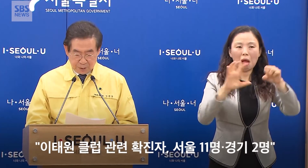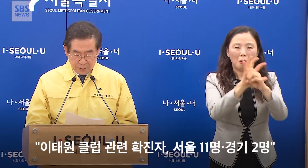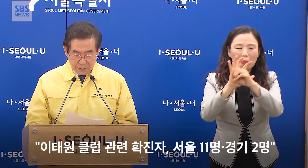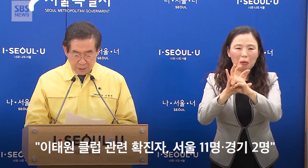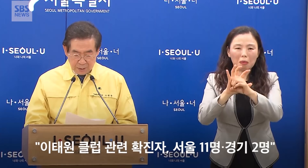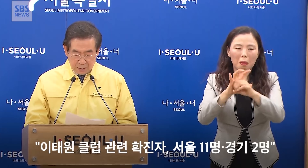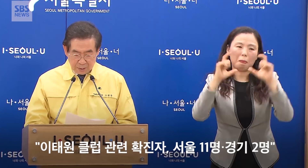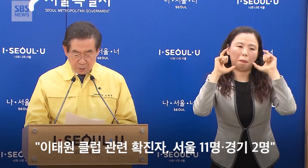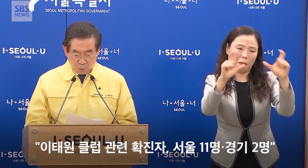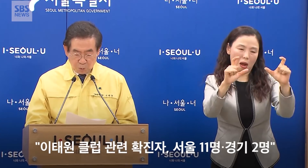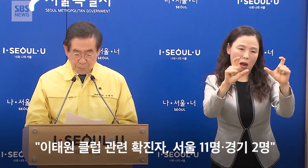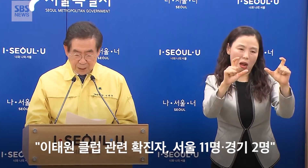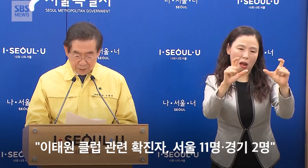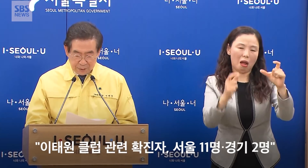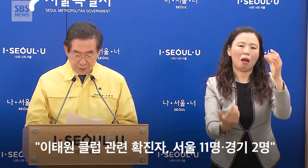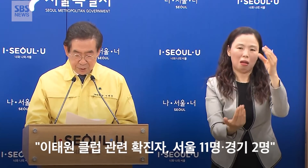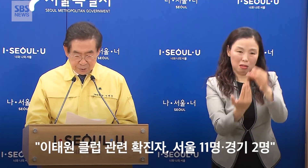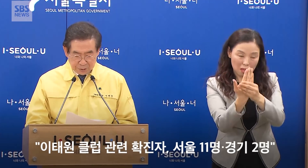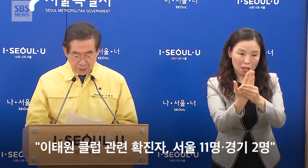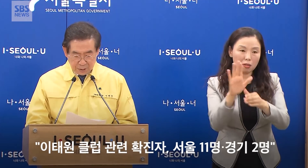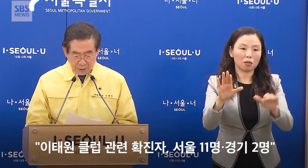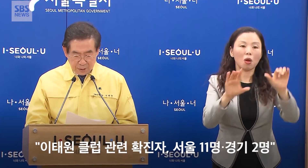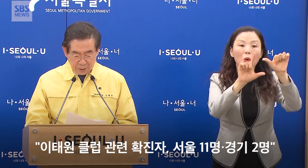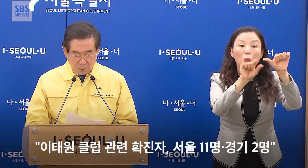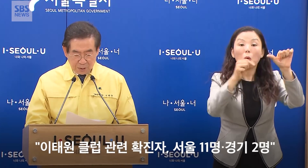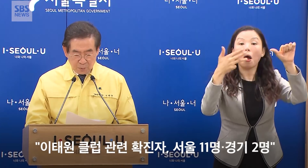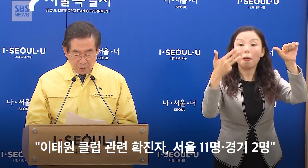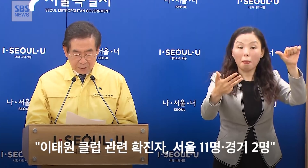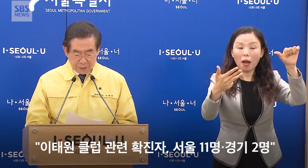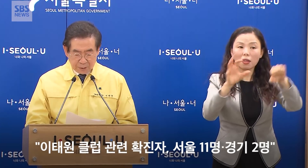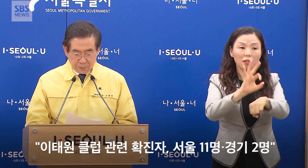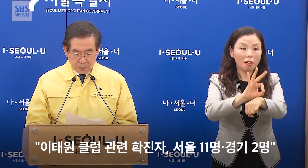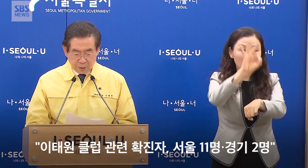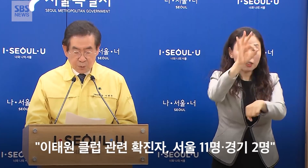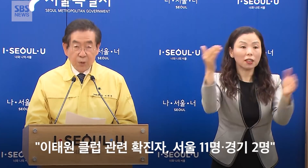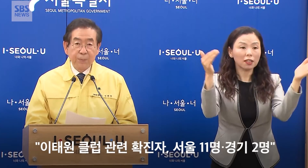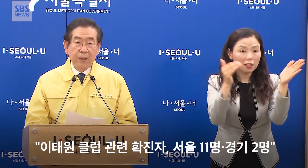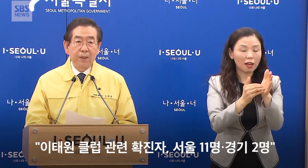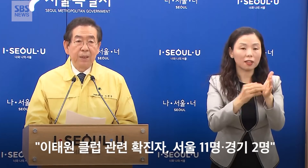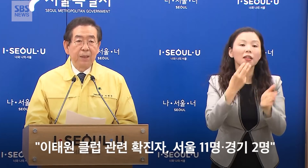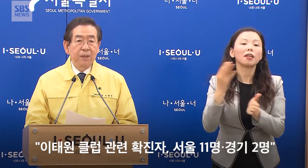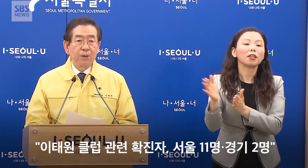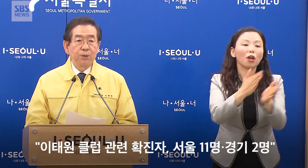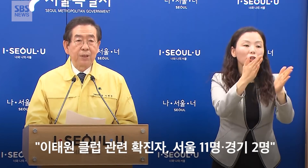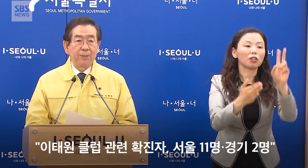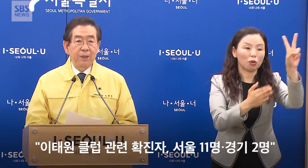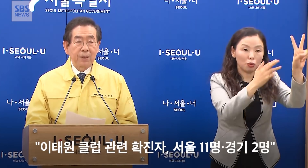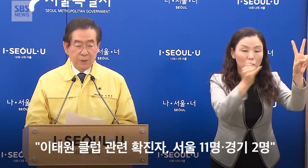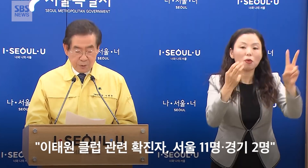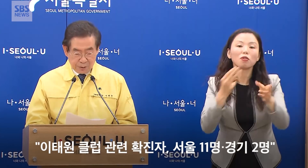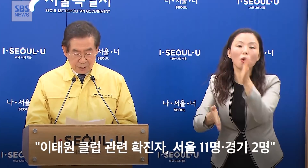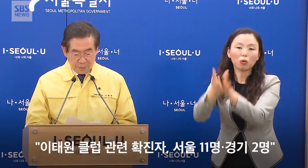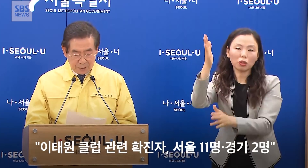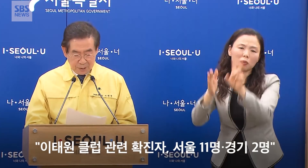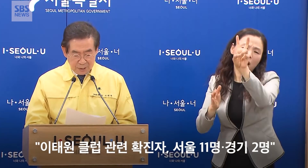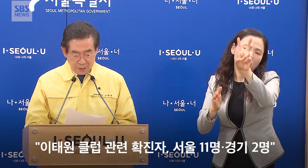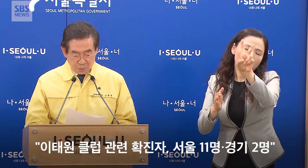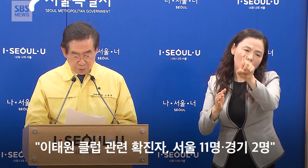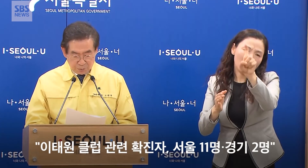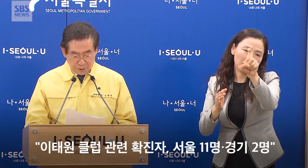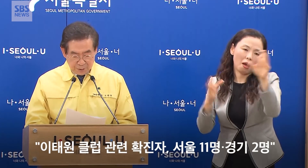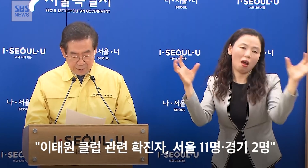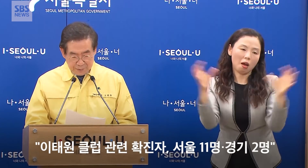했습니다 그리고 05월 08일 10시 현재 관련 확증 자는 경기도 2명 서울시 라며 이렇게 해서 13명이